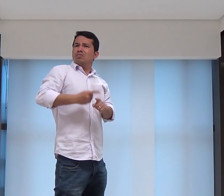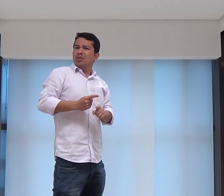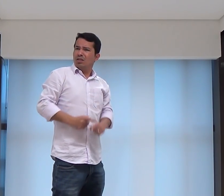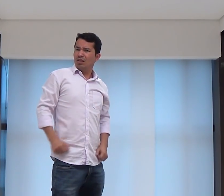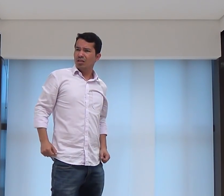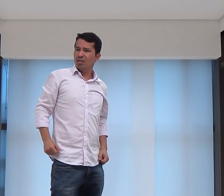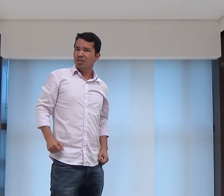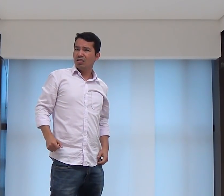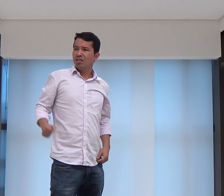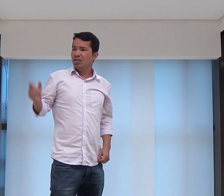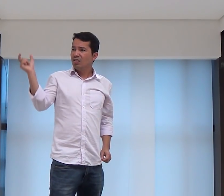Por quê?